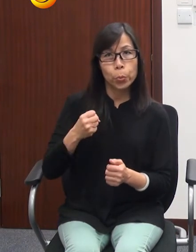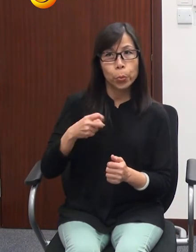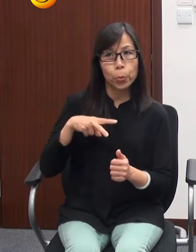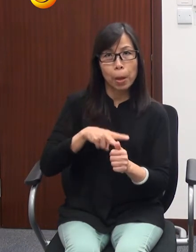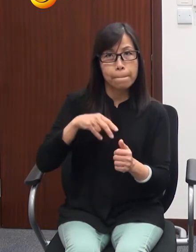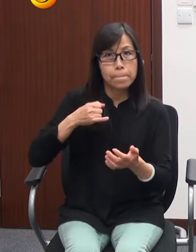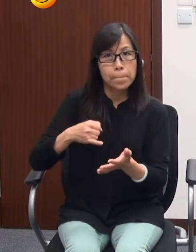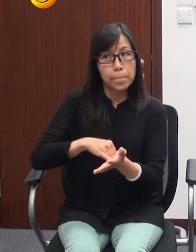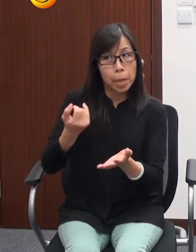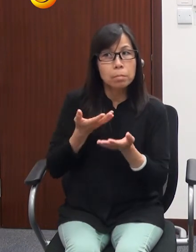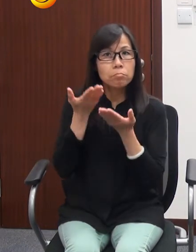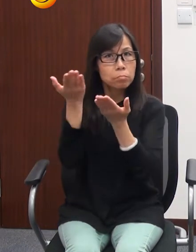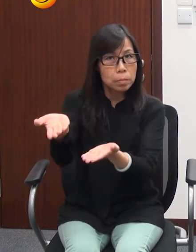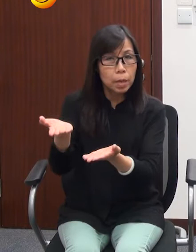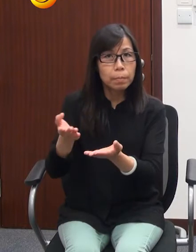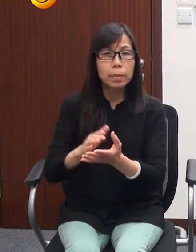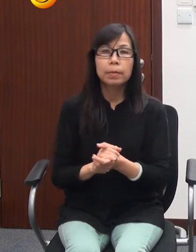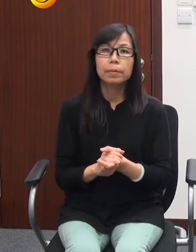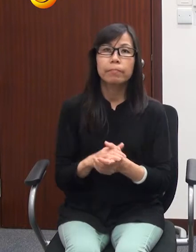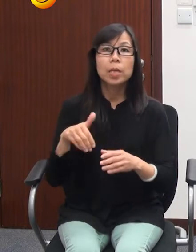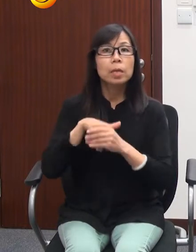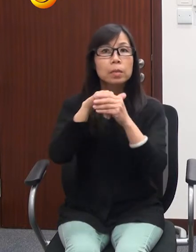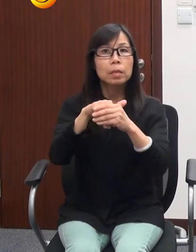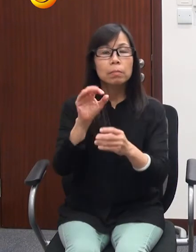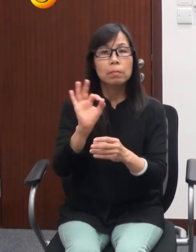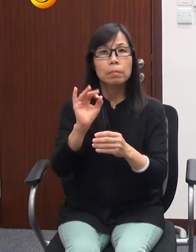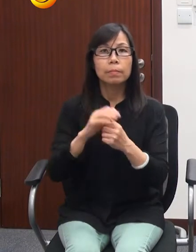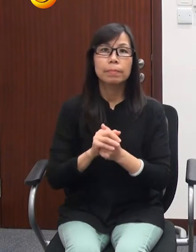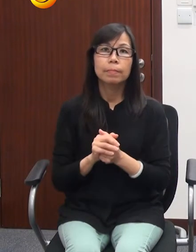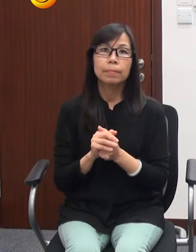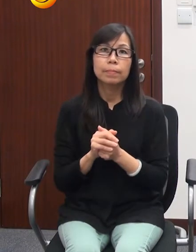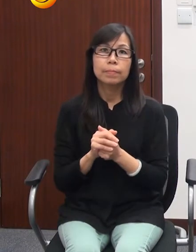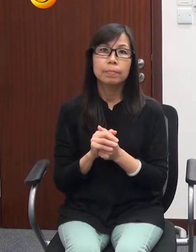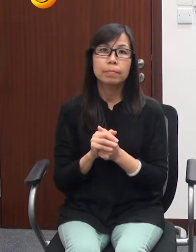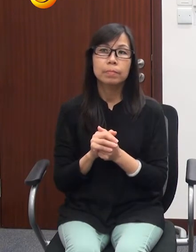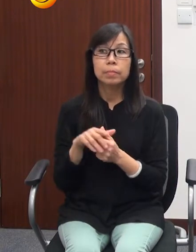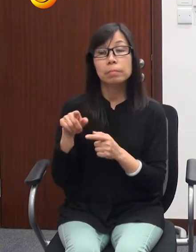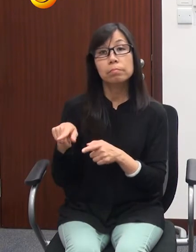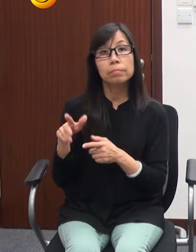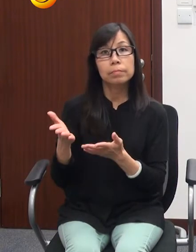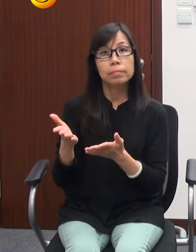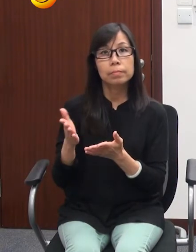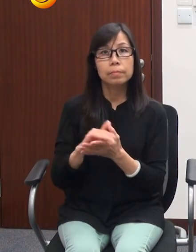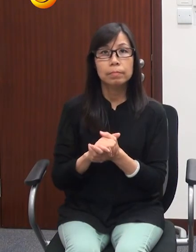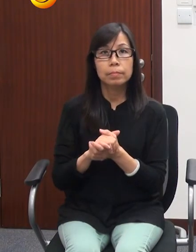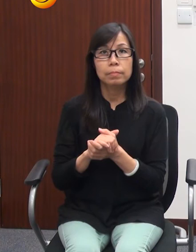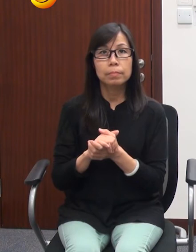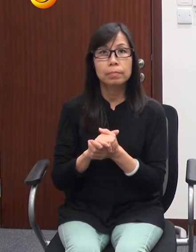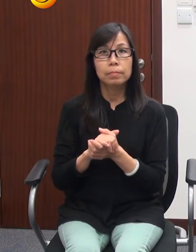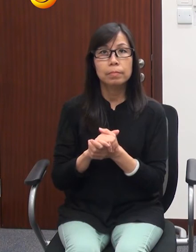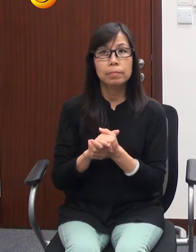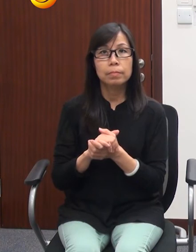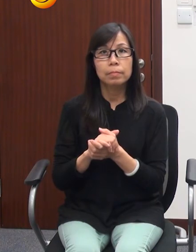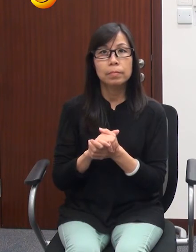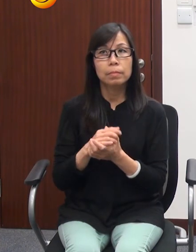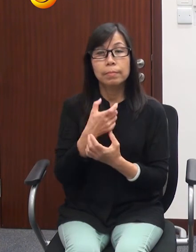牌啦，係咯， 亦都冇申報嘅，係咯。咁就即係呢個當然係非常